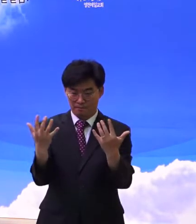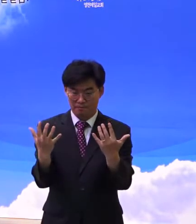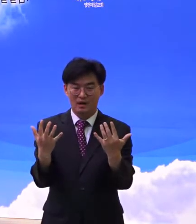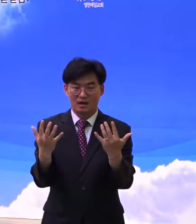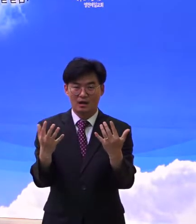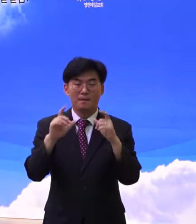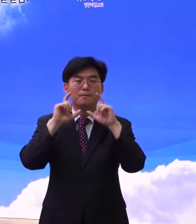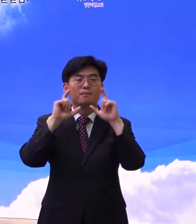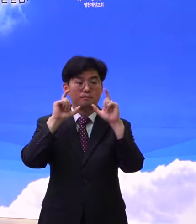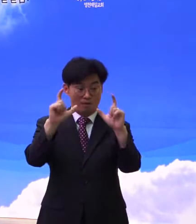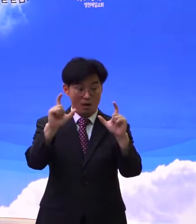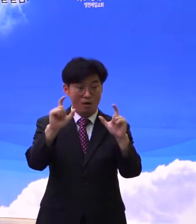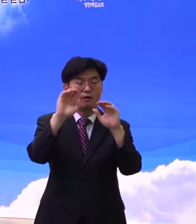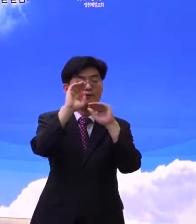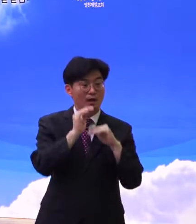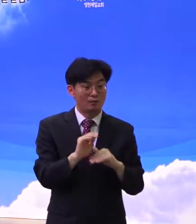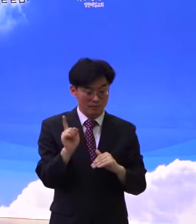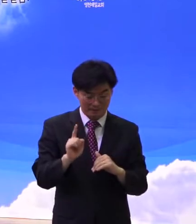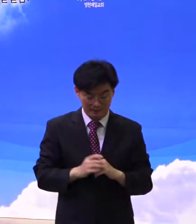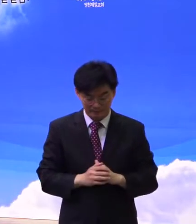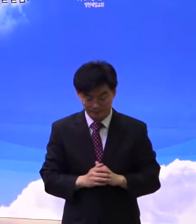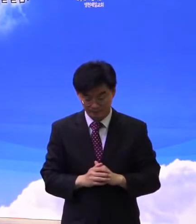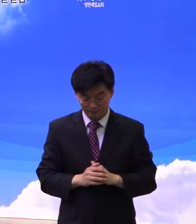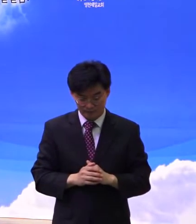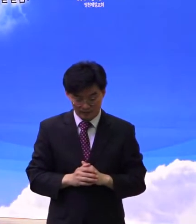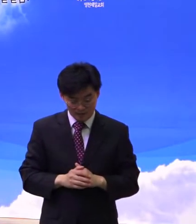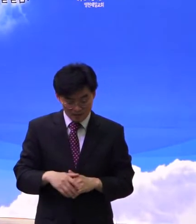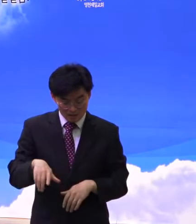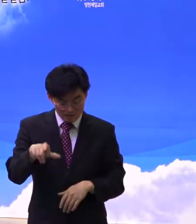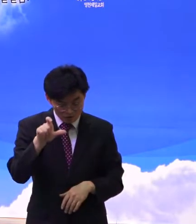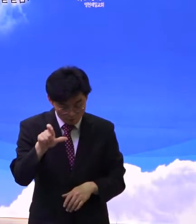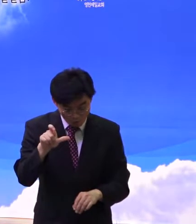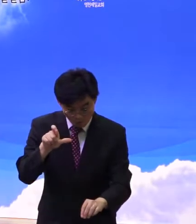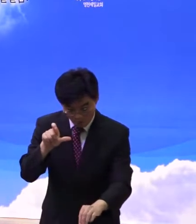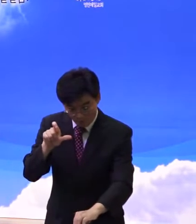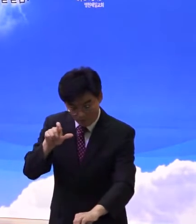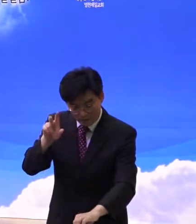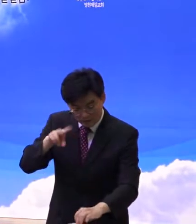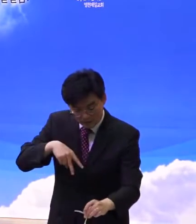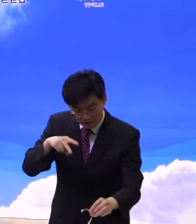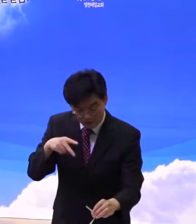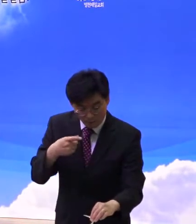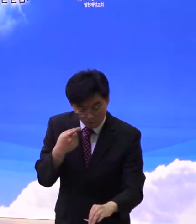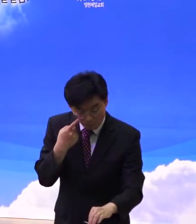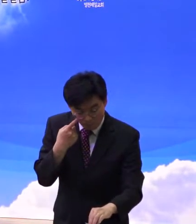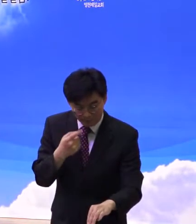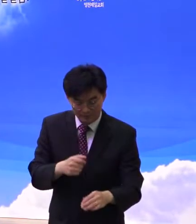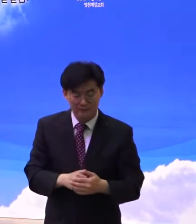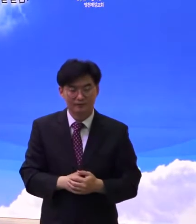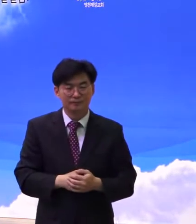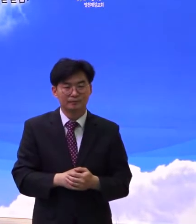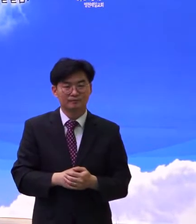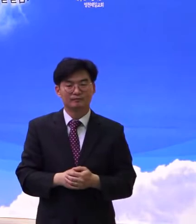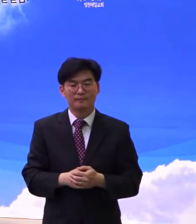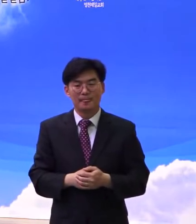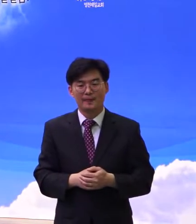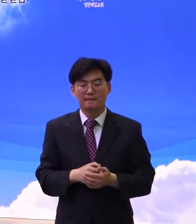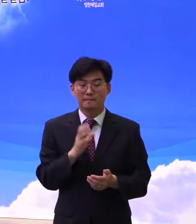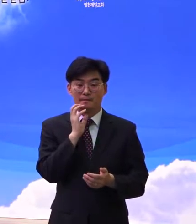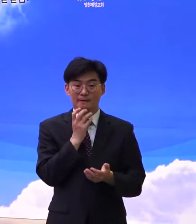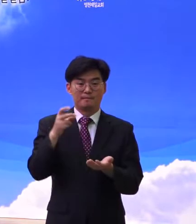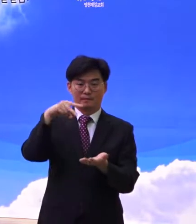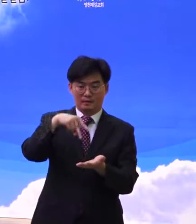높여 외쳤습니다. 그 내용이 우리가 읽진 않았지만 15절부터 40절까지 내용인데, 그 내용이 곧 하나님의 큰